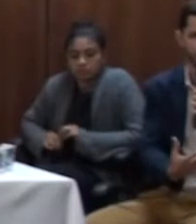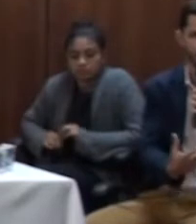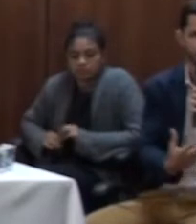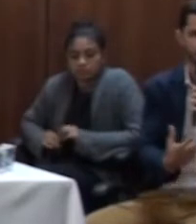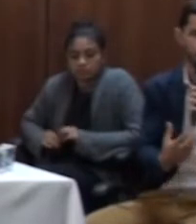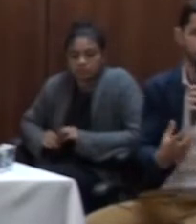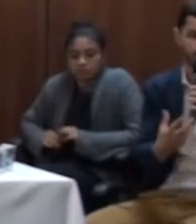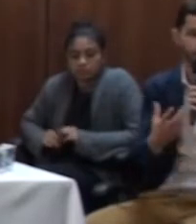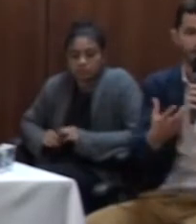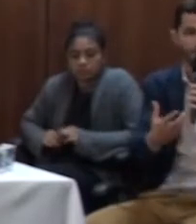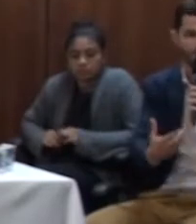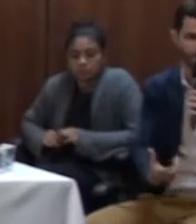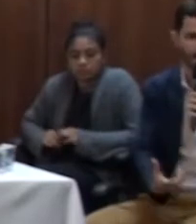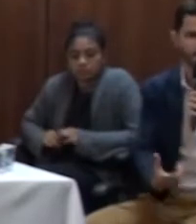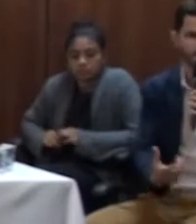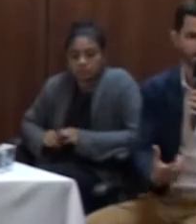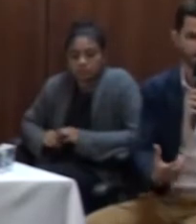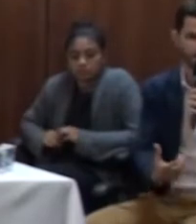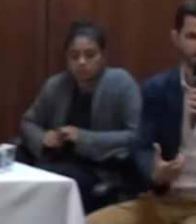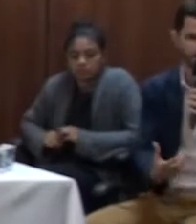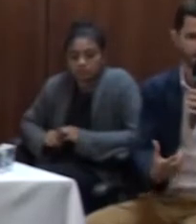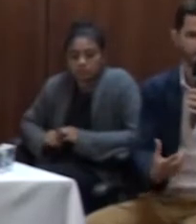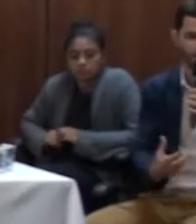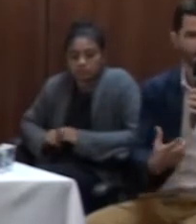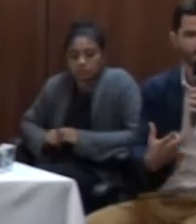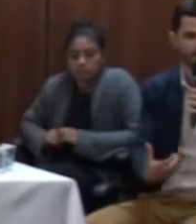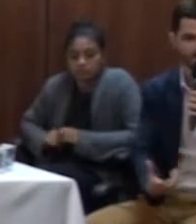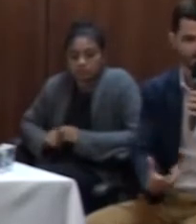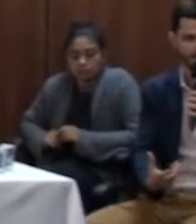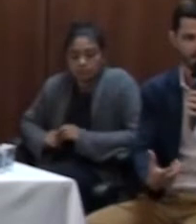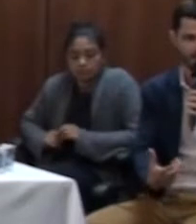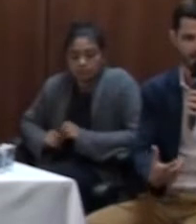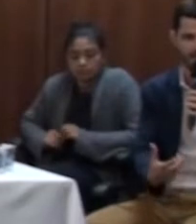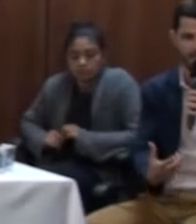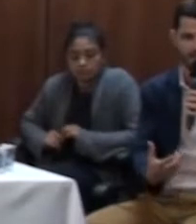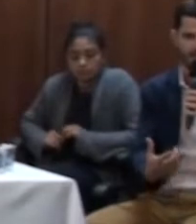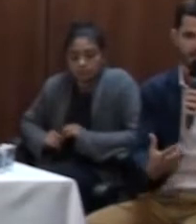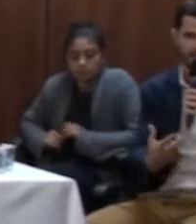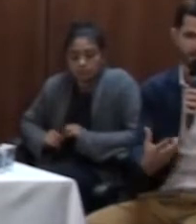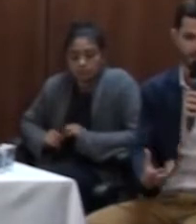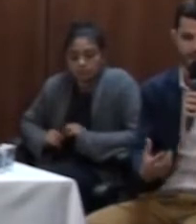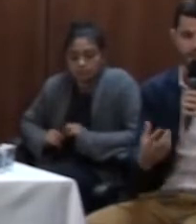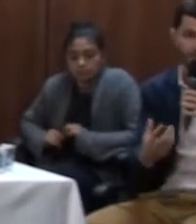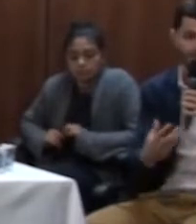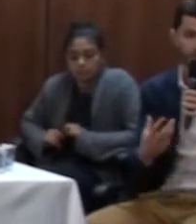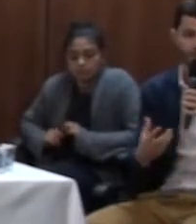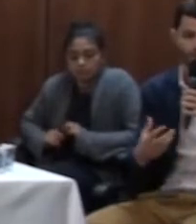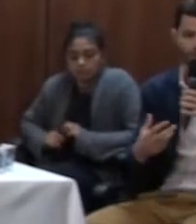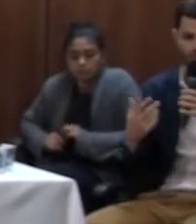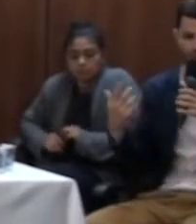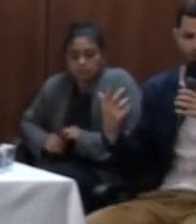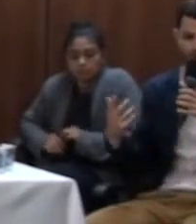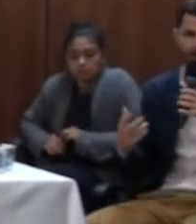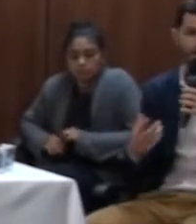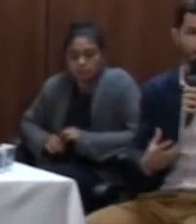questão, com uma responsabilidade administrativa para organizar esse serviço e, sobretudo,